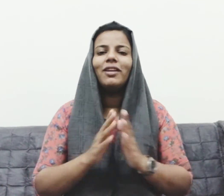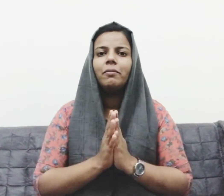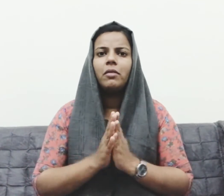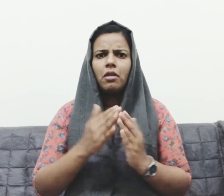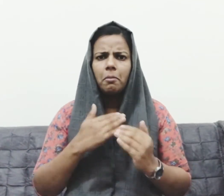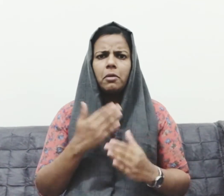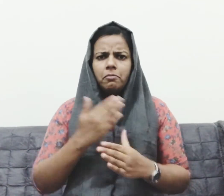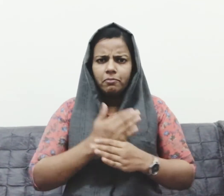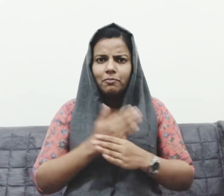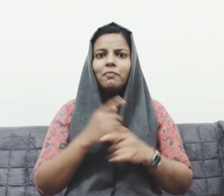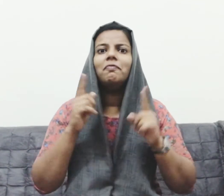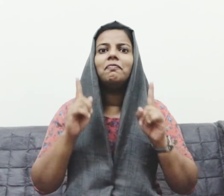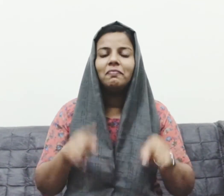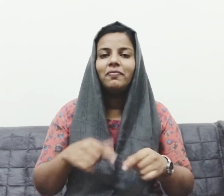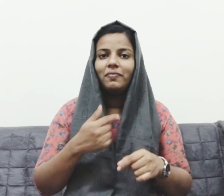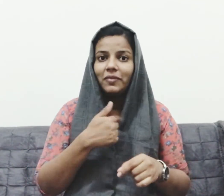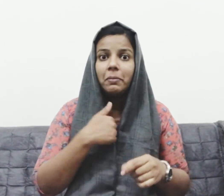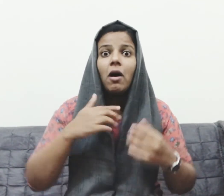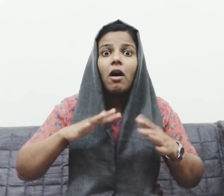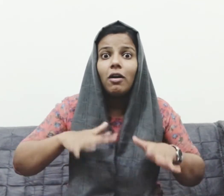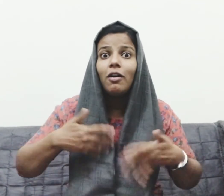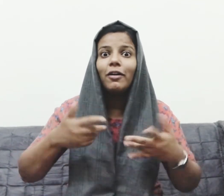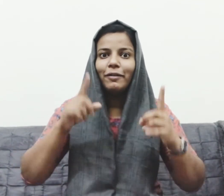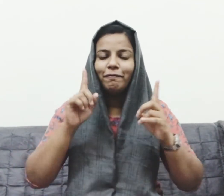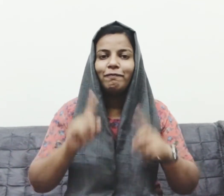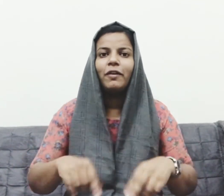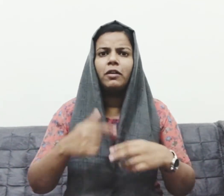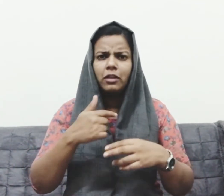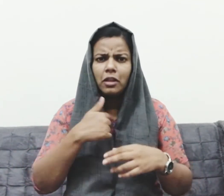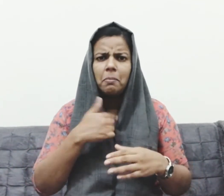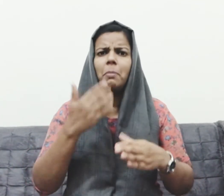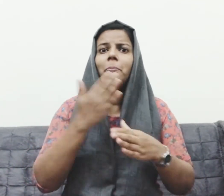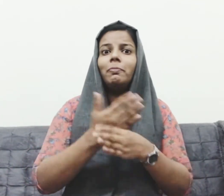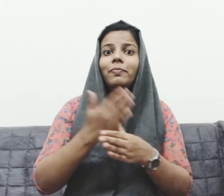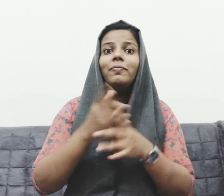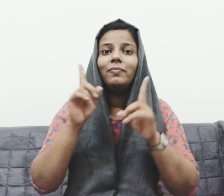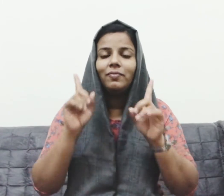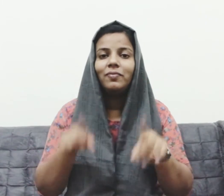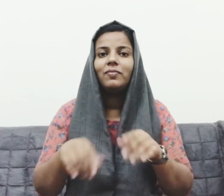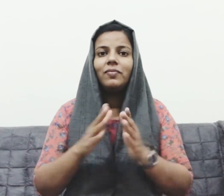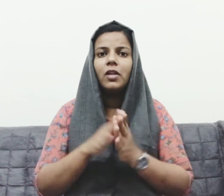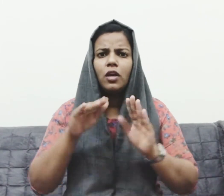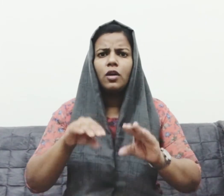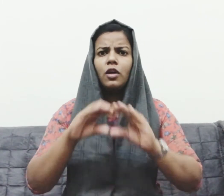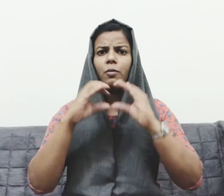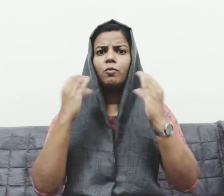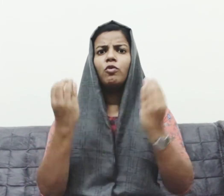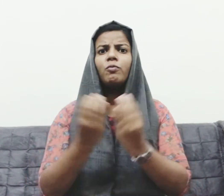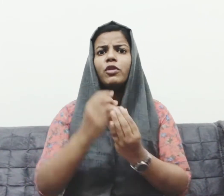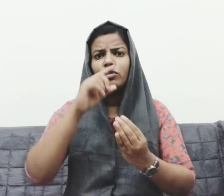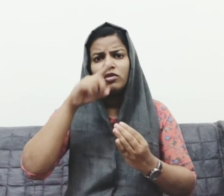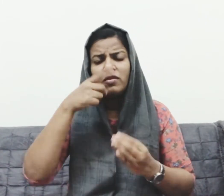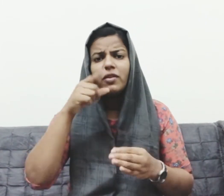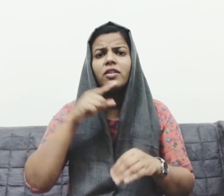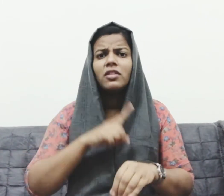നമ്മൾ പ്രയത്നിക്കണമെന്നാണ് അതിൻ്റെ അർത്ഥം. നമ്മൾ അത് ആഗ്രഹിക്കണം, നമ്മൾ അതിനു വേണ്ടി പ്രവർത്തിക്കണം. ആമേൻ. ഈ ലോകത്തെ നമ്മൾ ജീവിക്കുമ്പോൾ